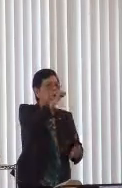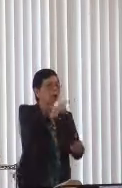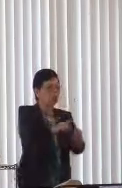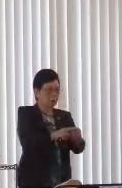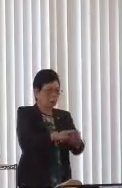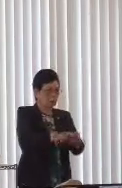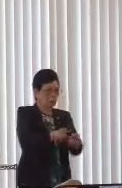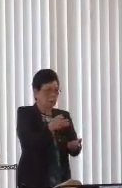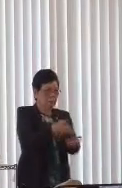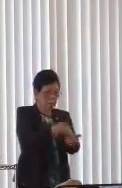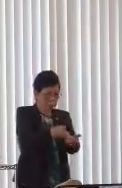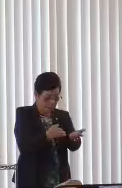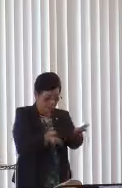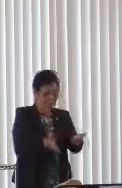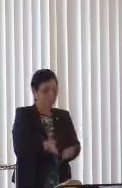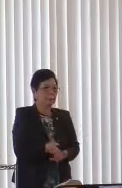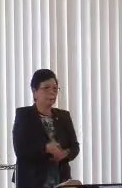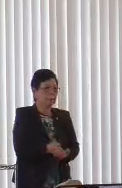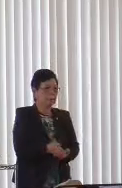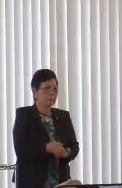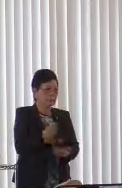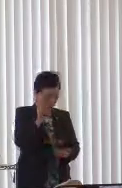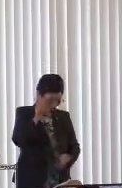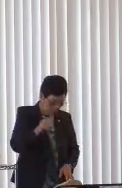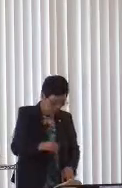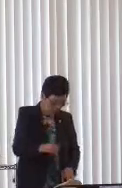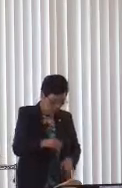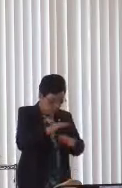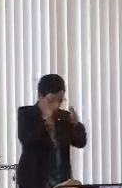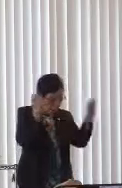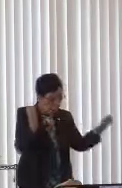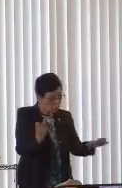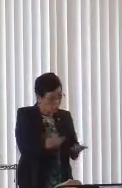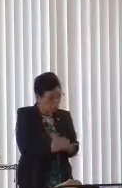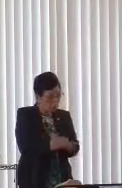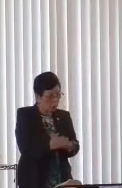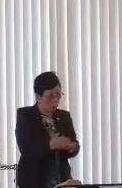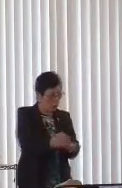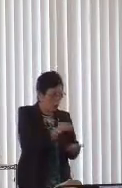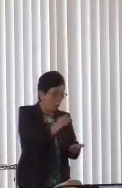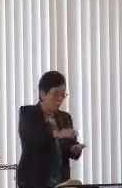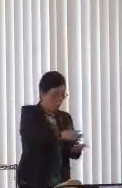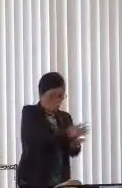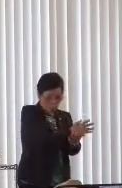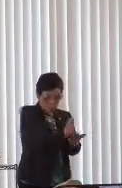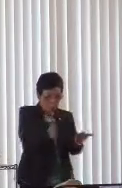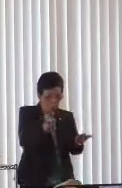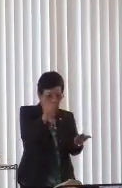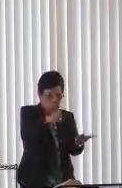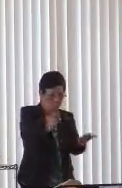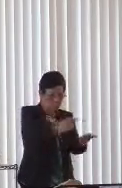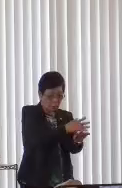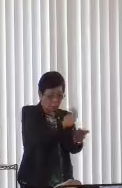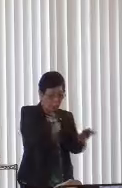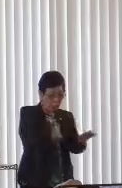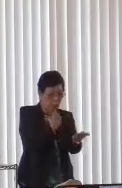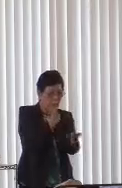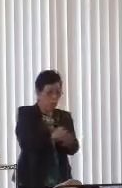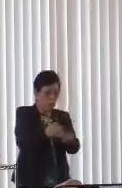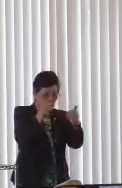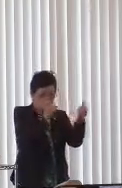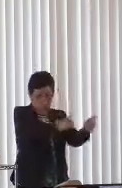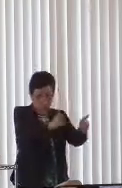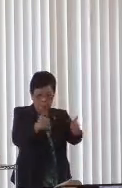に31節からですね、まあ、全ての民族を裁くという新教同訳は見出しがついているんですけれども